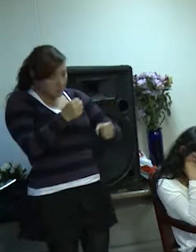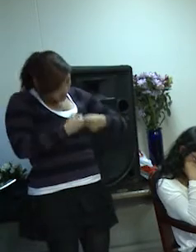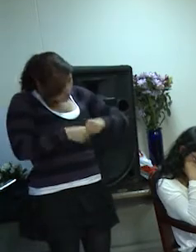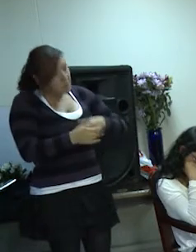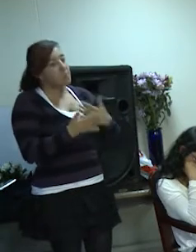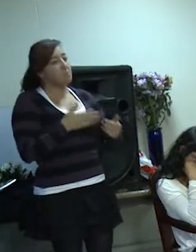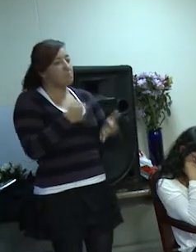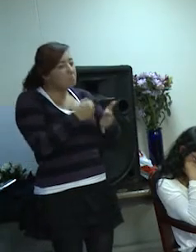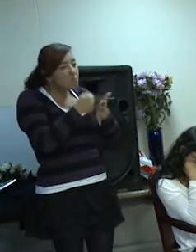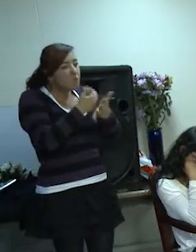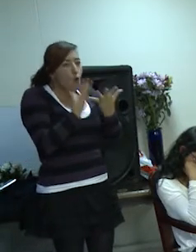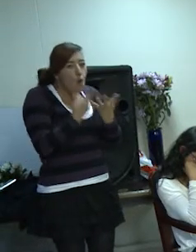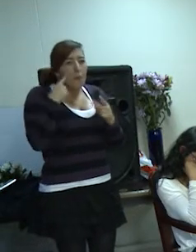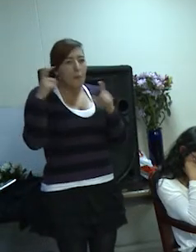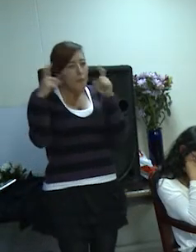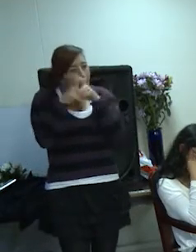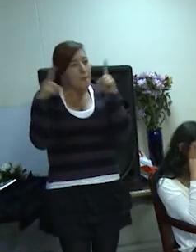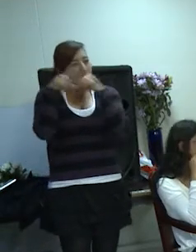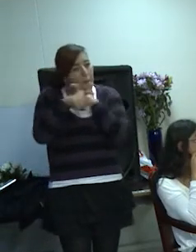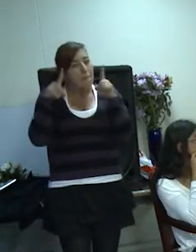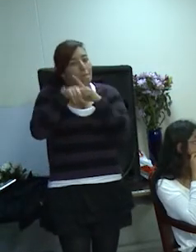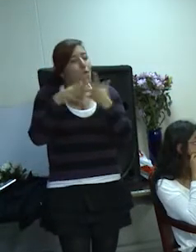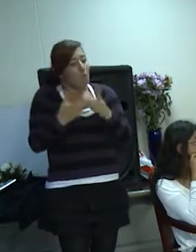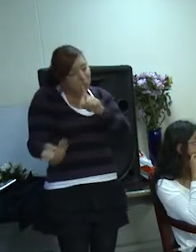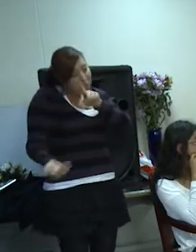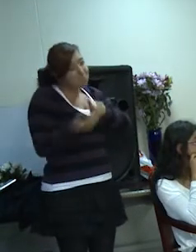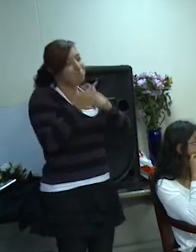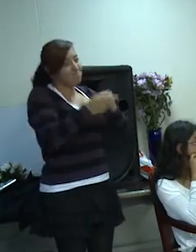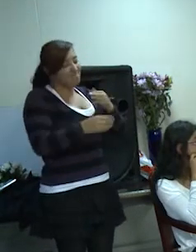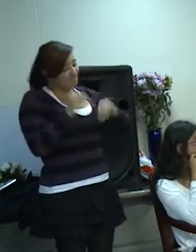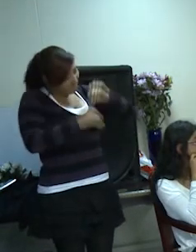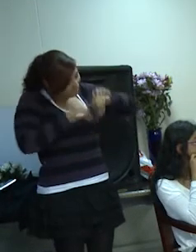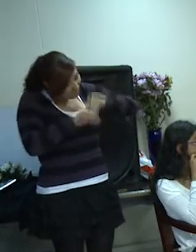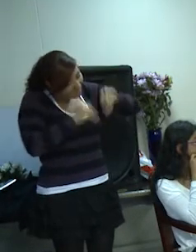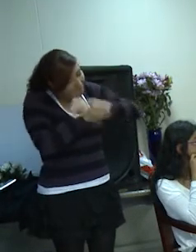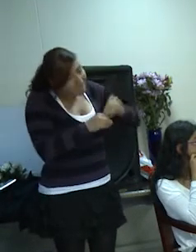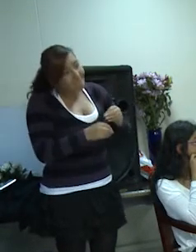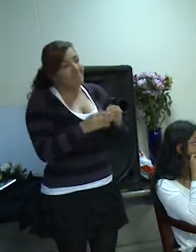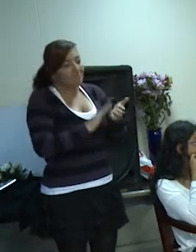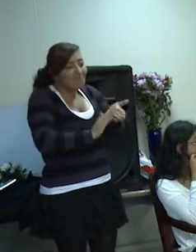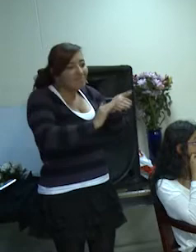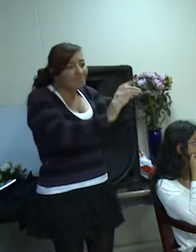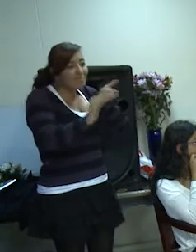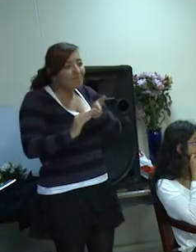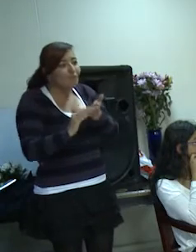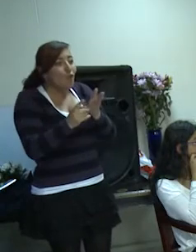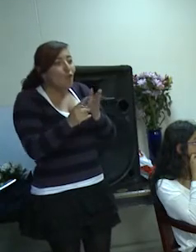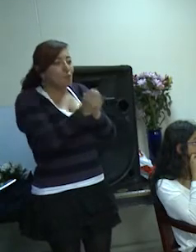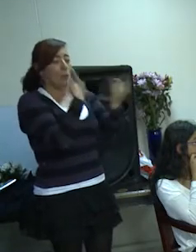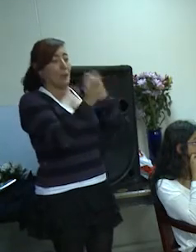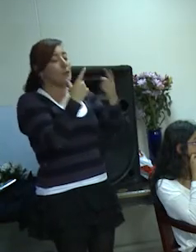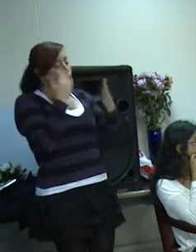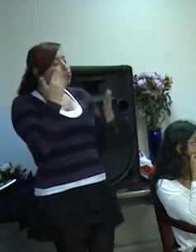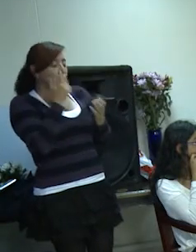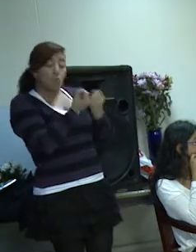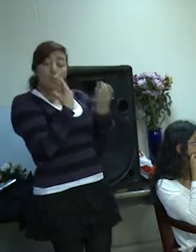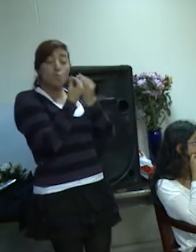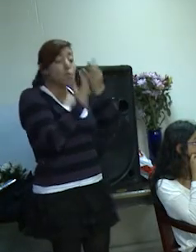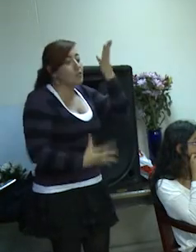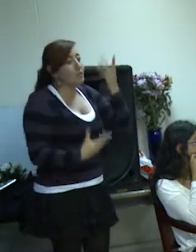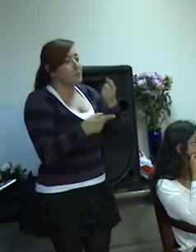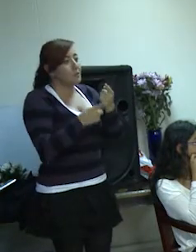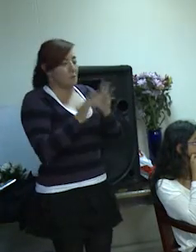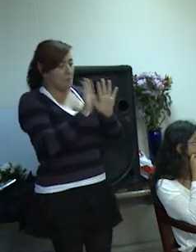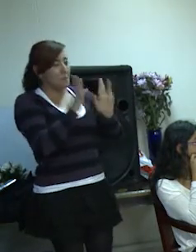ejercicio justamente de mirar cómo logramos, cómo vamos dando salida o respuestas más bien a todos